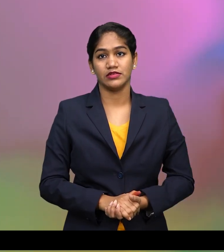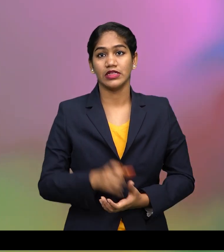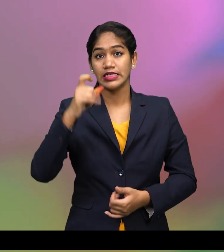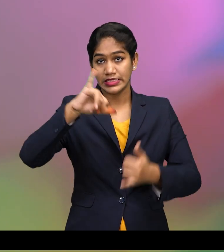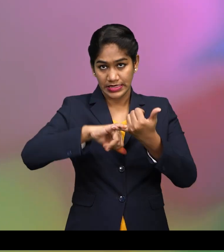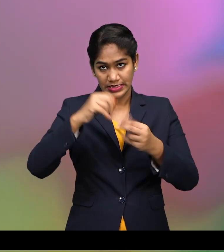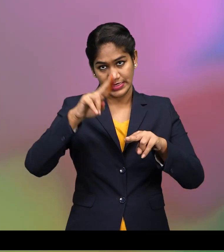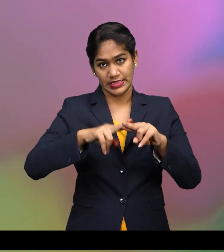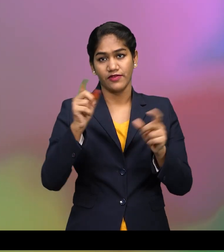CSF,